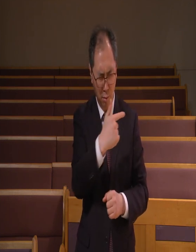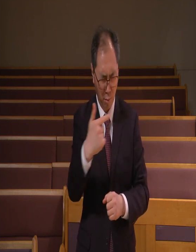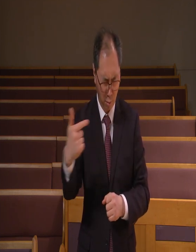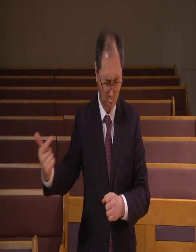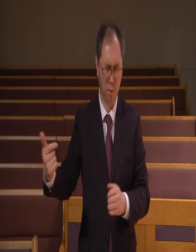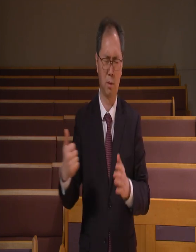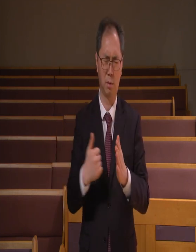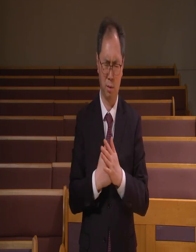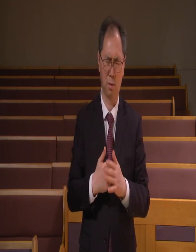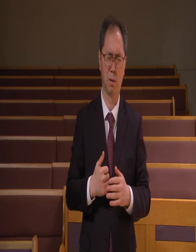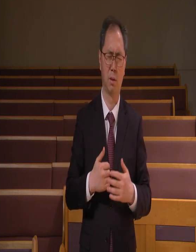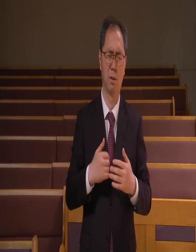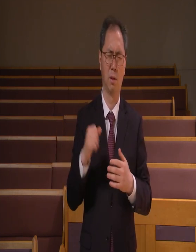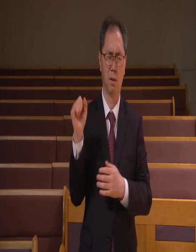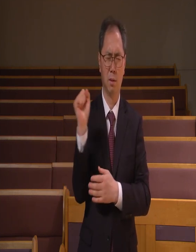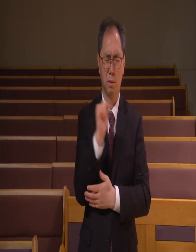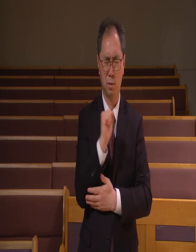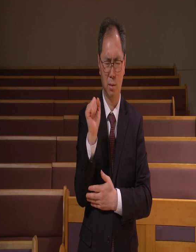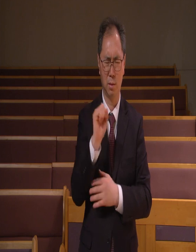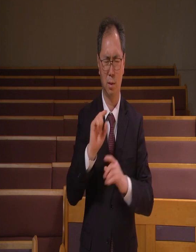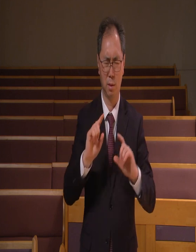있는 우리들 하나님